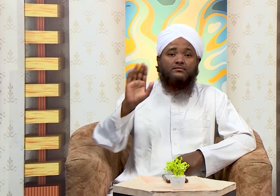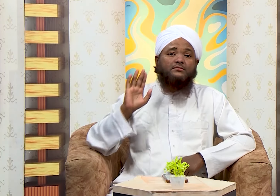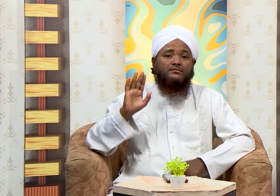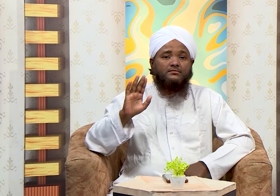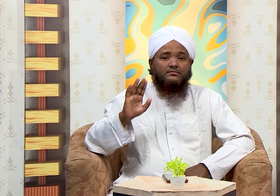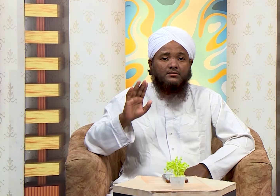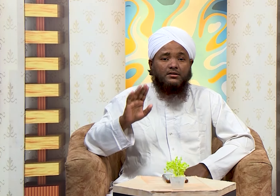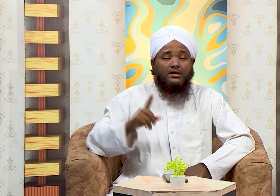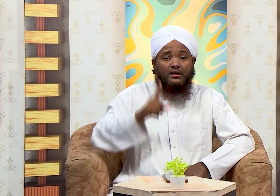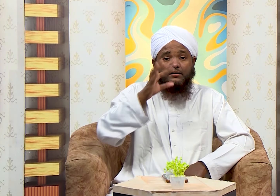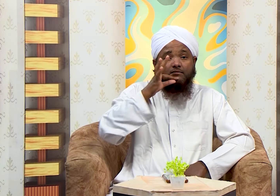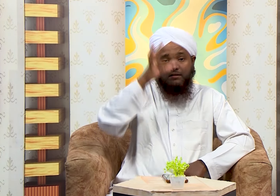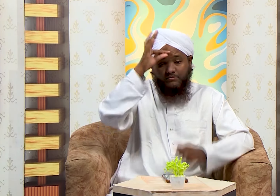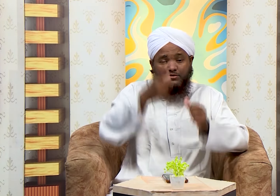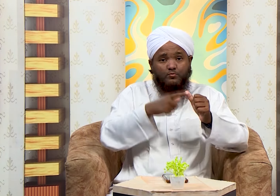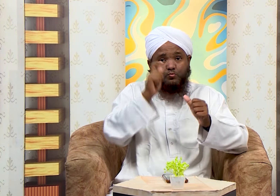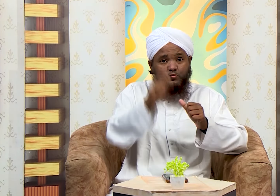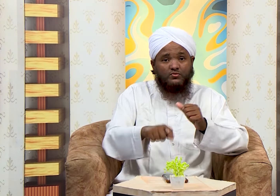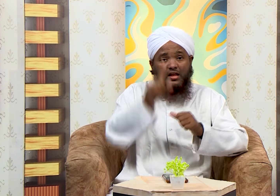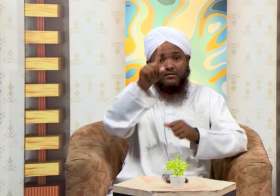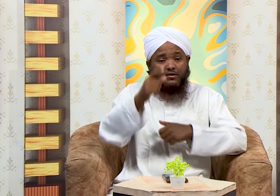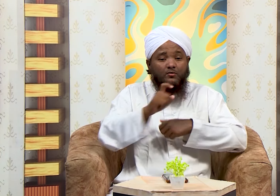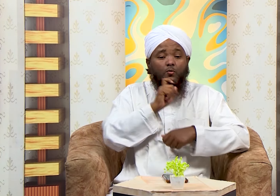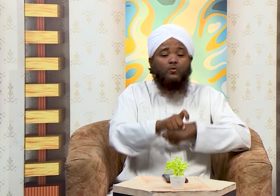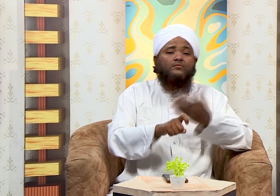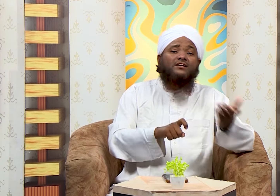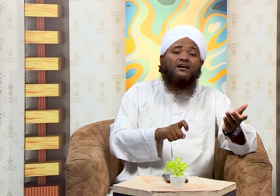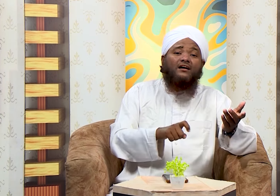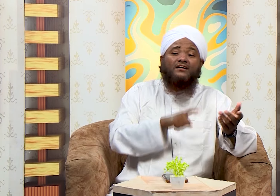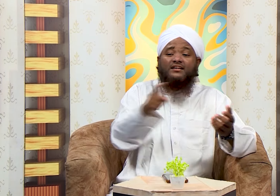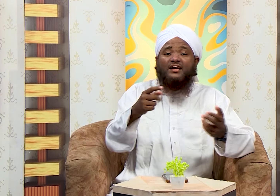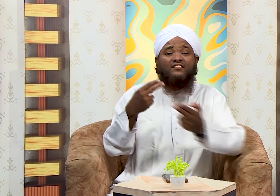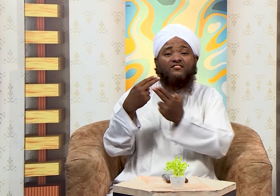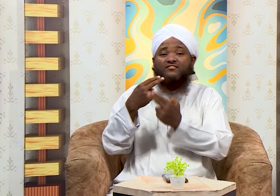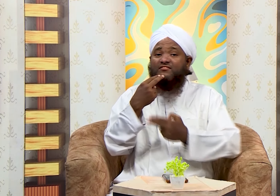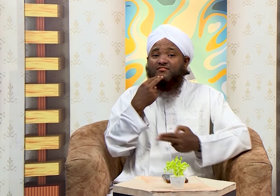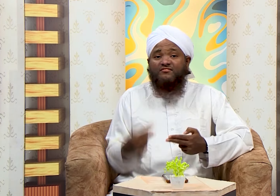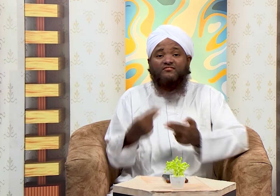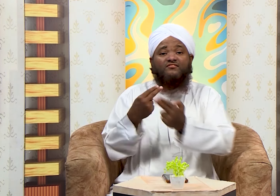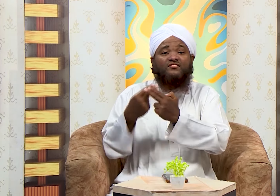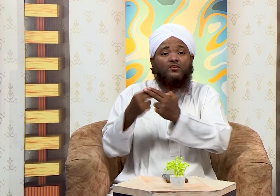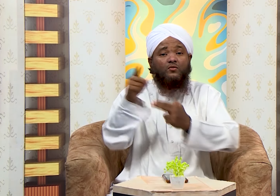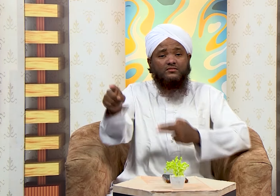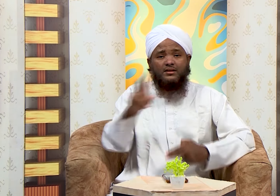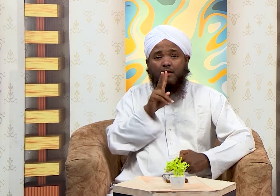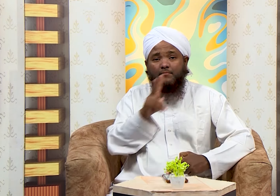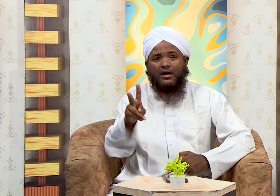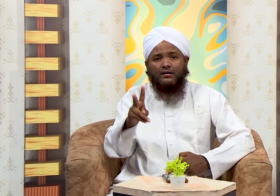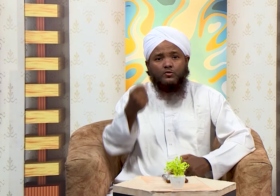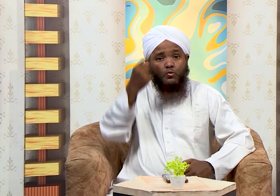السلام کو فیرون کی طرف بھیجا جا رہا ہے اور حکم ہو رہا ہے کہ اس فیرون سے نرم بات کہنا نرمی